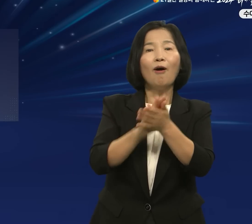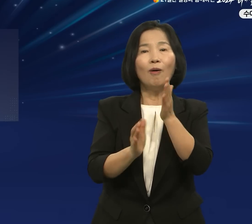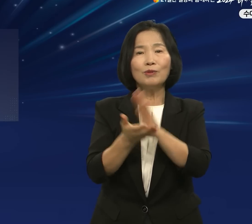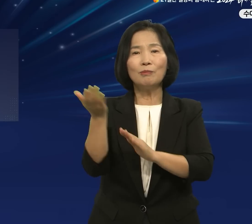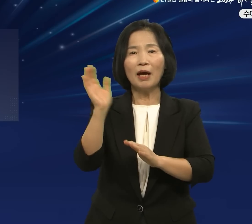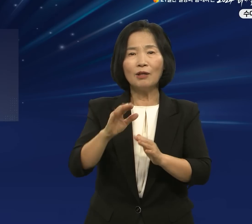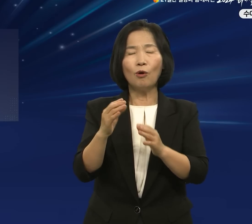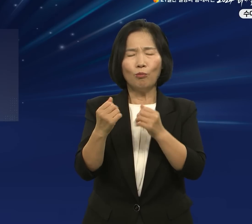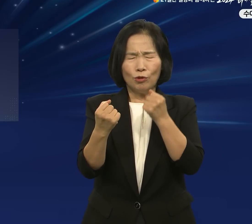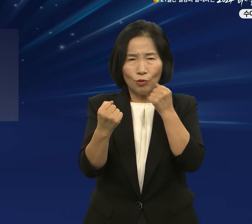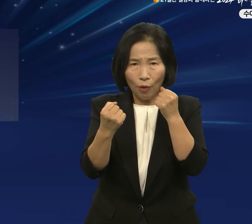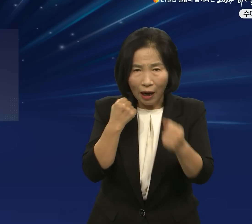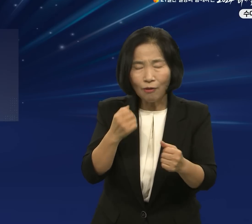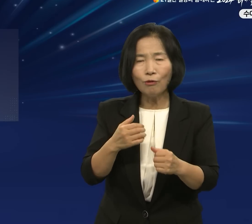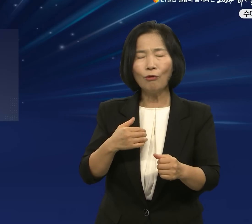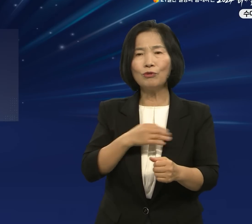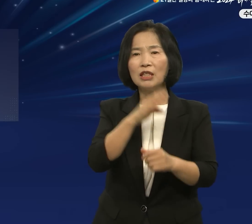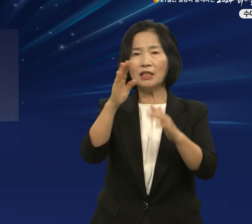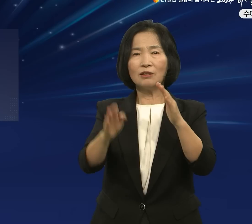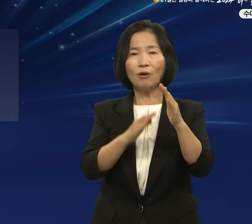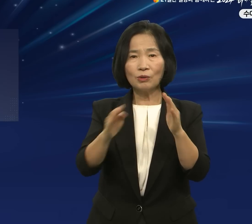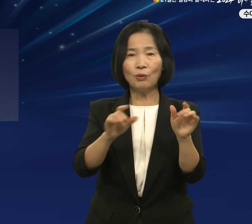우리 성도들은 연로하셔서